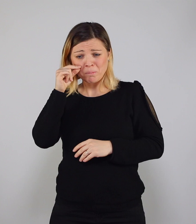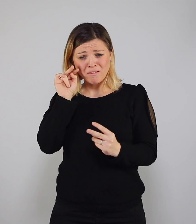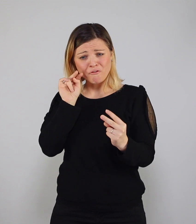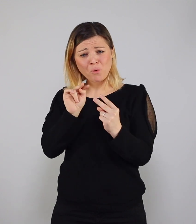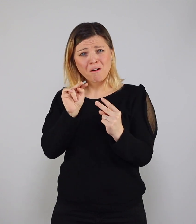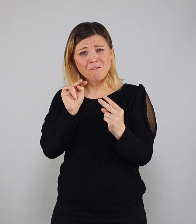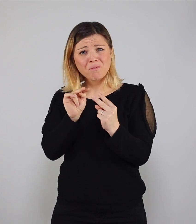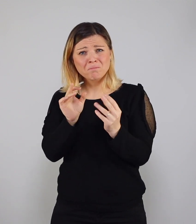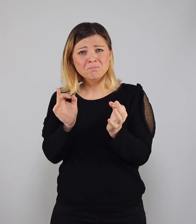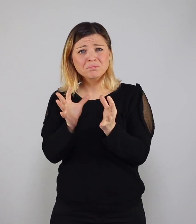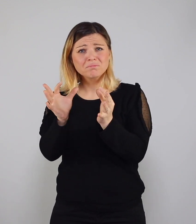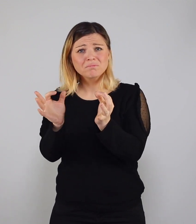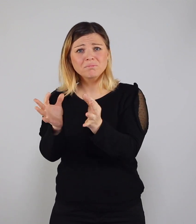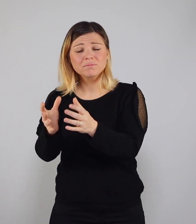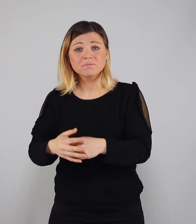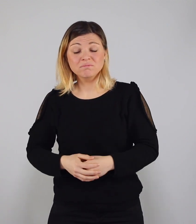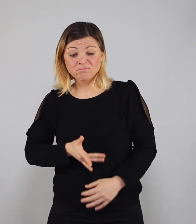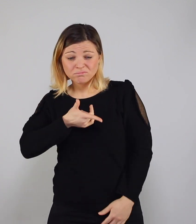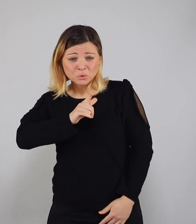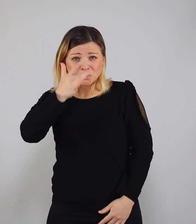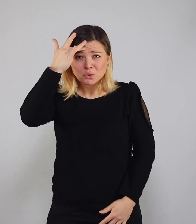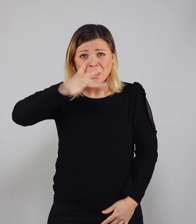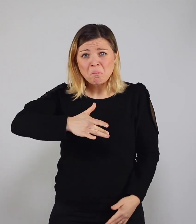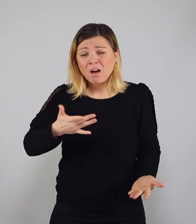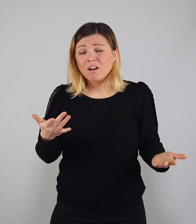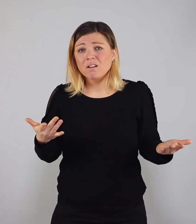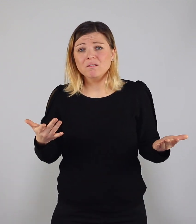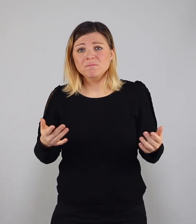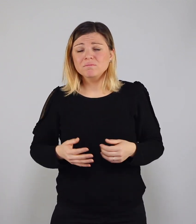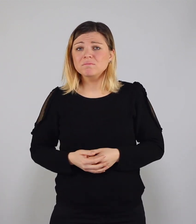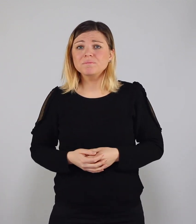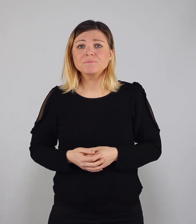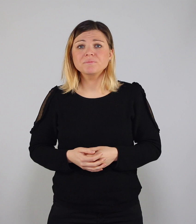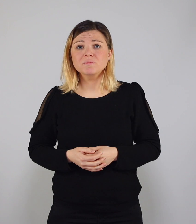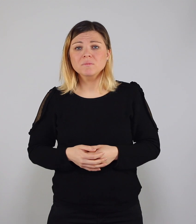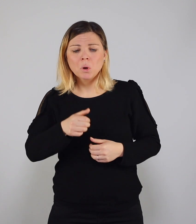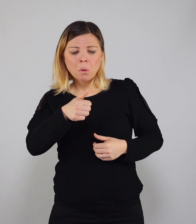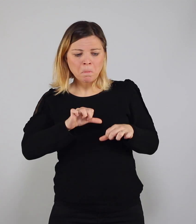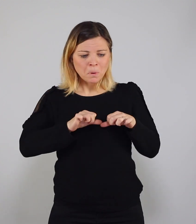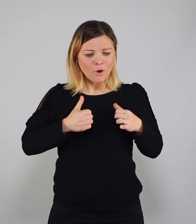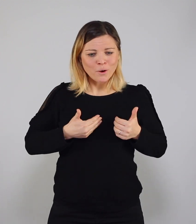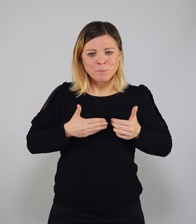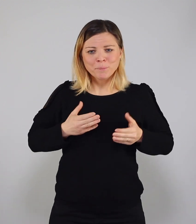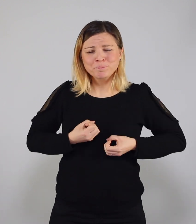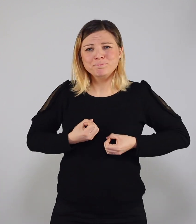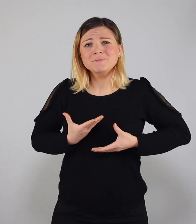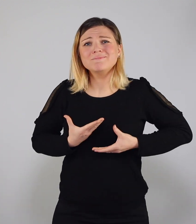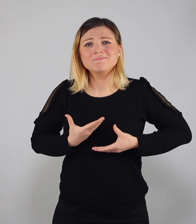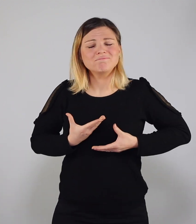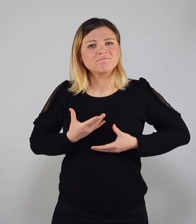Car mon père, je ne le voyais que de temps en temps. On ne se connaissait pas. On ne se connaissait pas